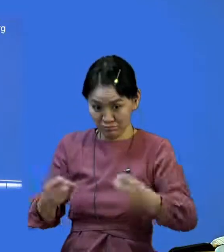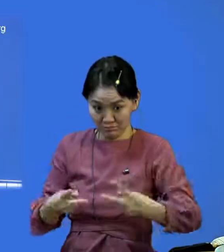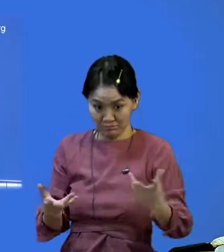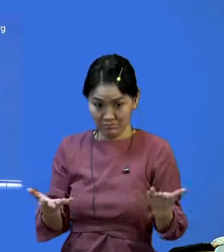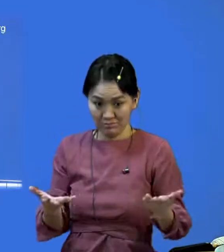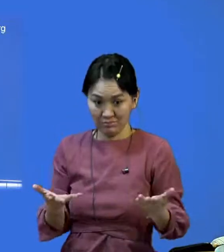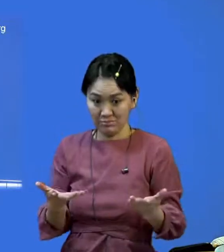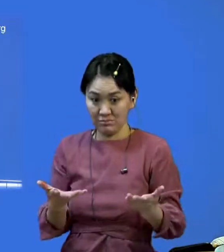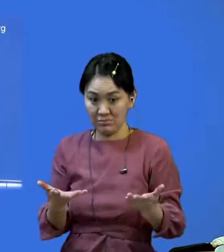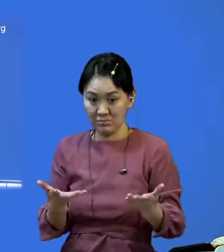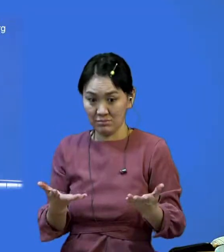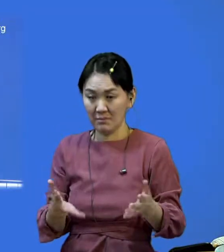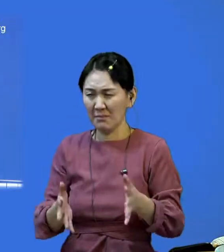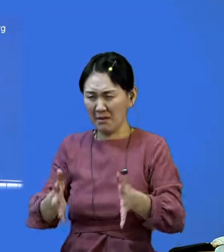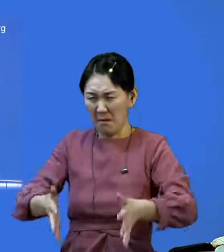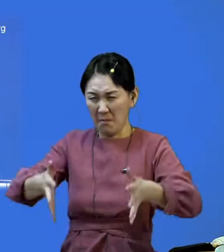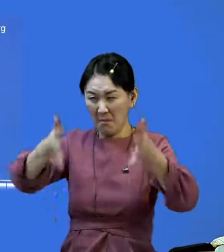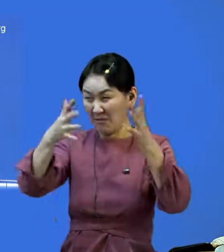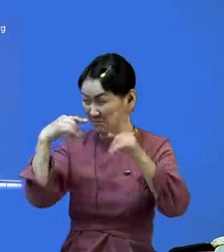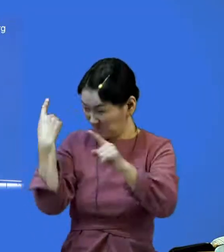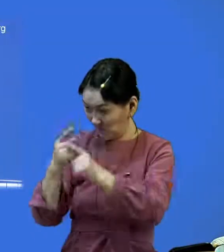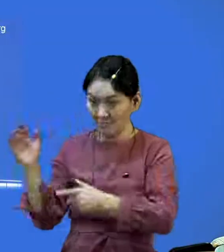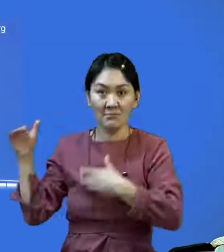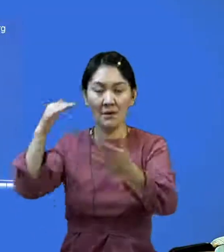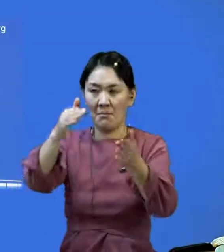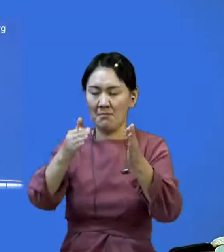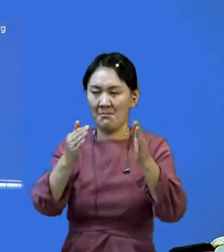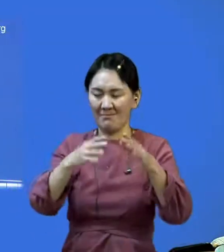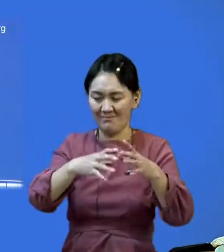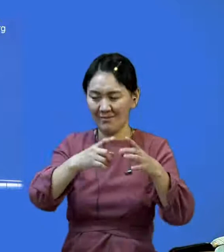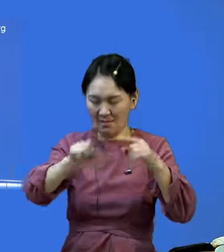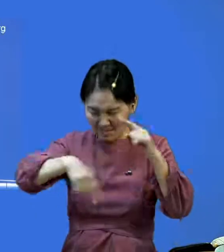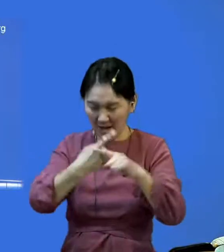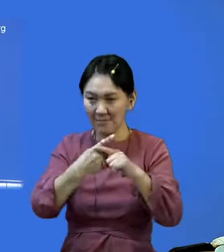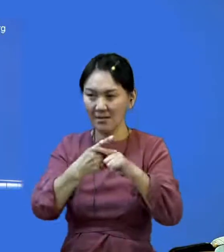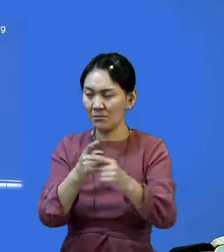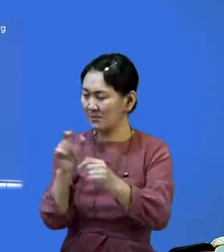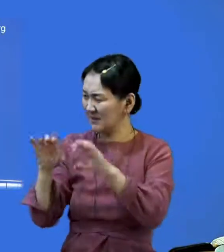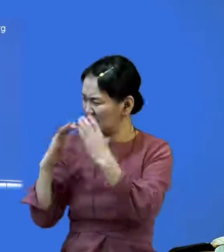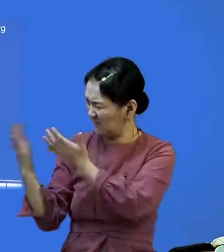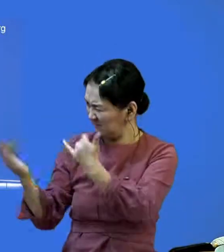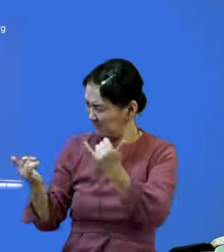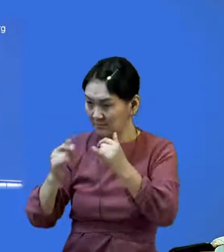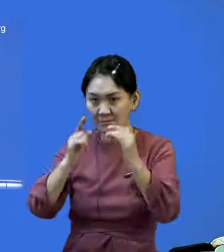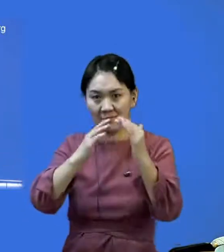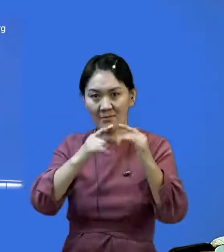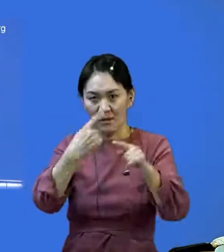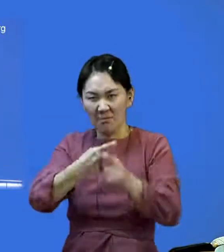Тэмээ хідэн амрах байр нэмээд барьчиж болохоор байна шүү дээ. Дэлхийн сайн мэдээ.